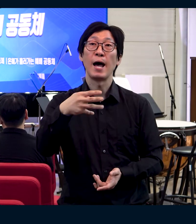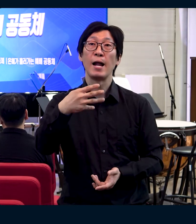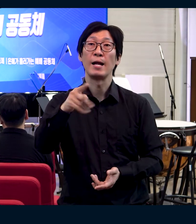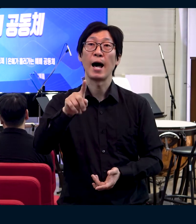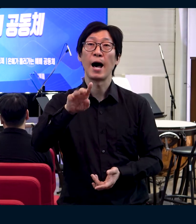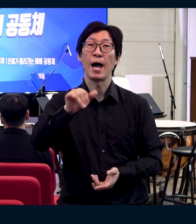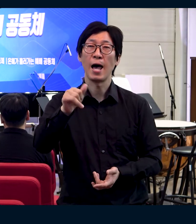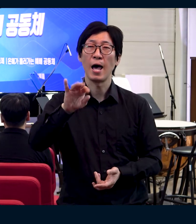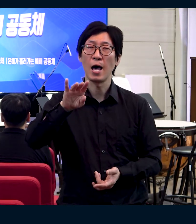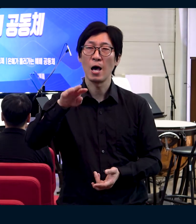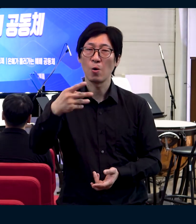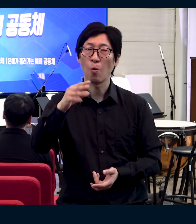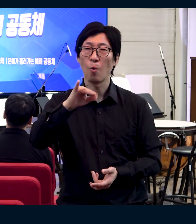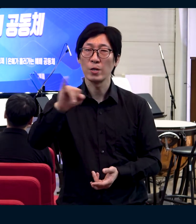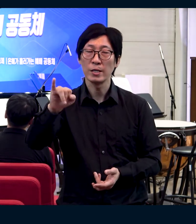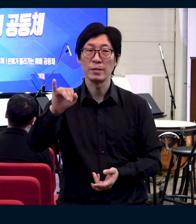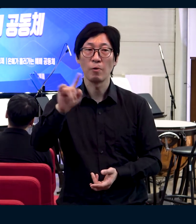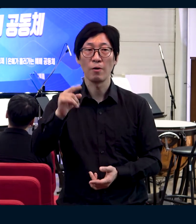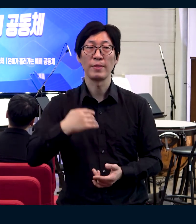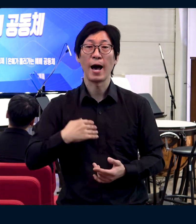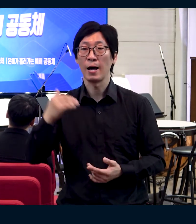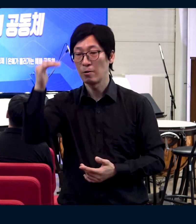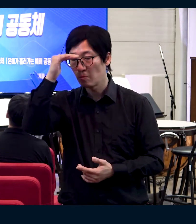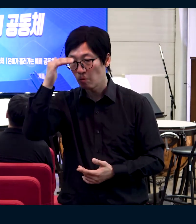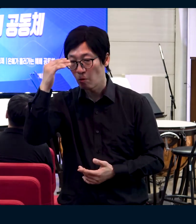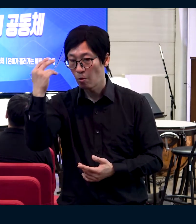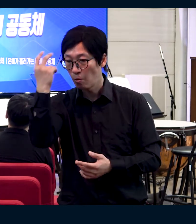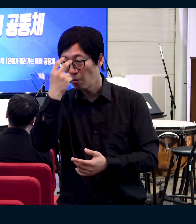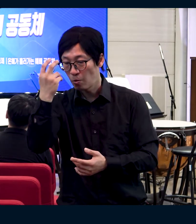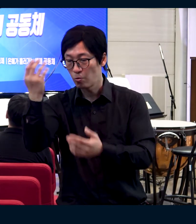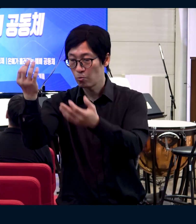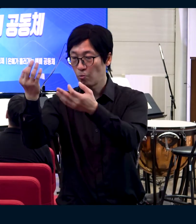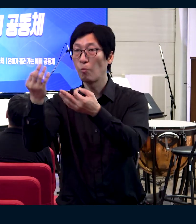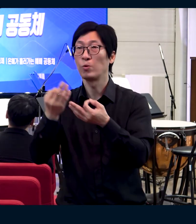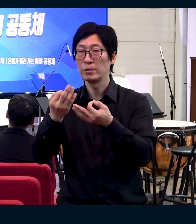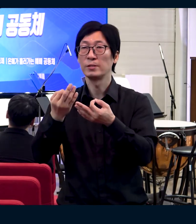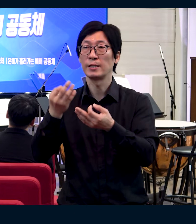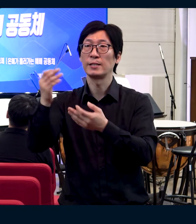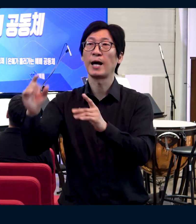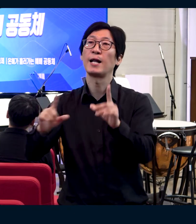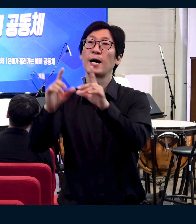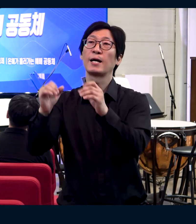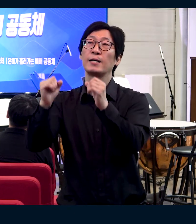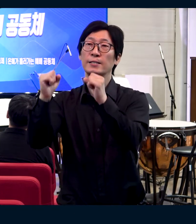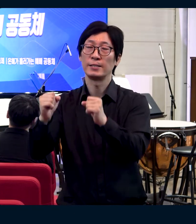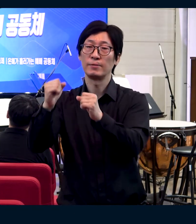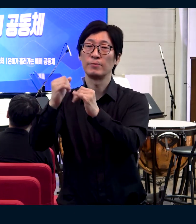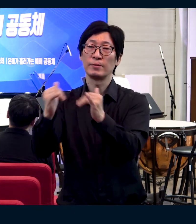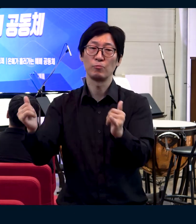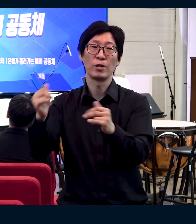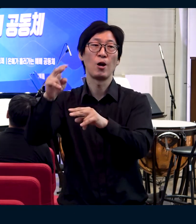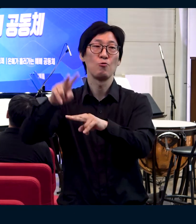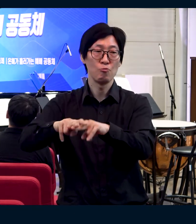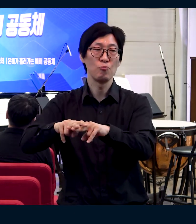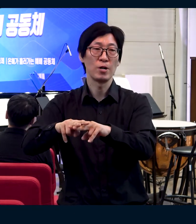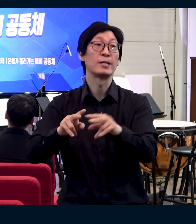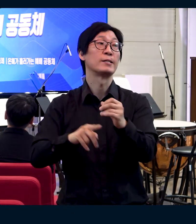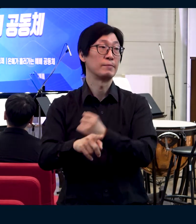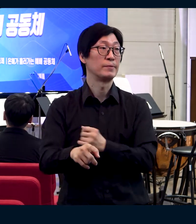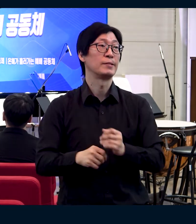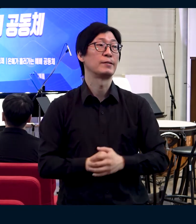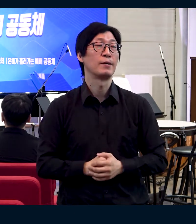부엘라헤로이, 나를 감찰하시는 살아계신 분의 우물이란 뜻입니다.